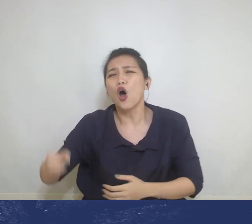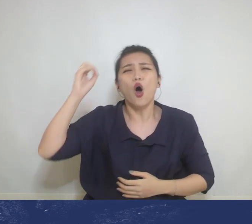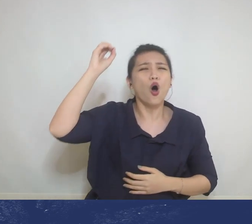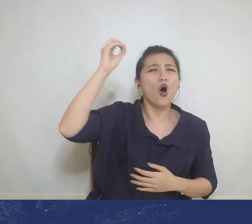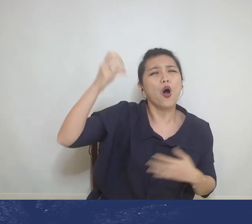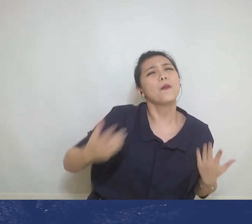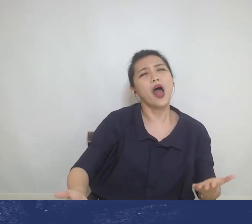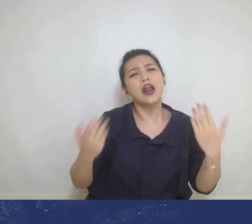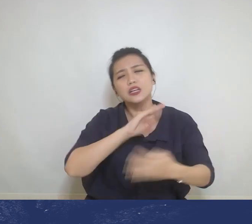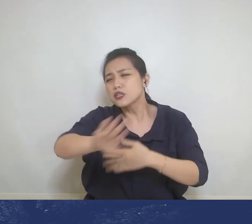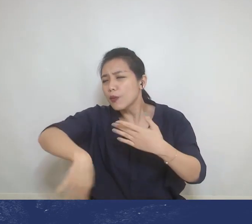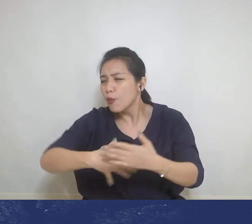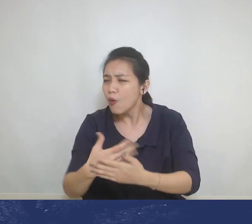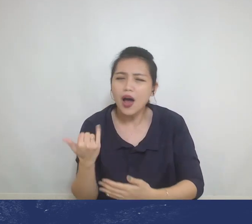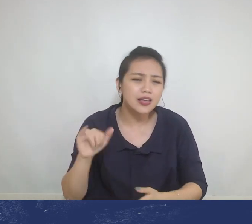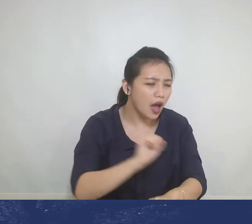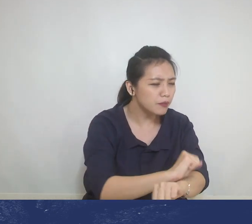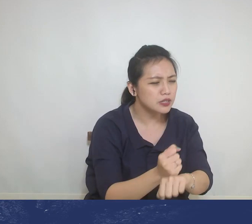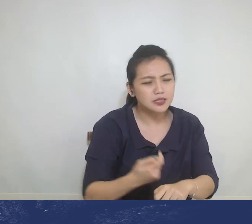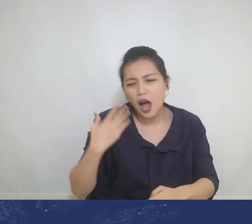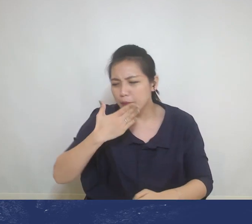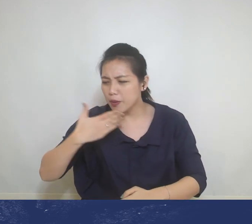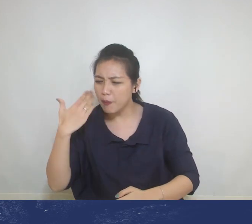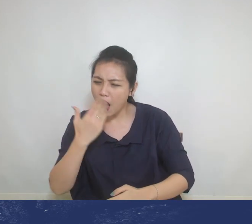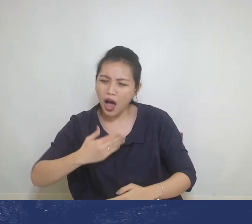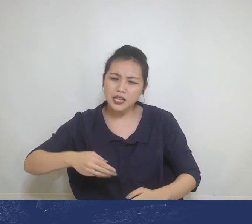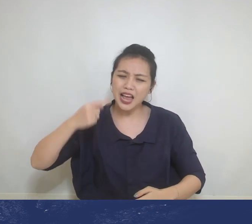Kita yang bisa berbahasa lidah, kita memuji Tuhan dalam bahasa lidah.